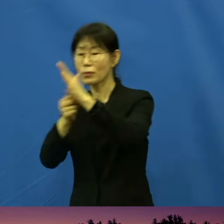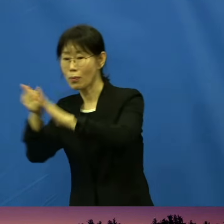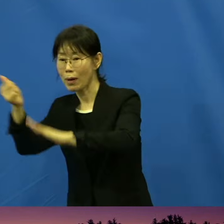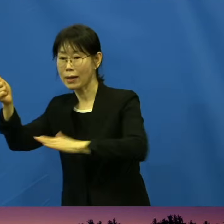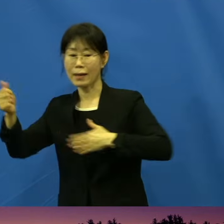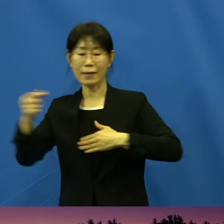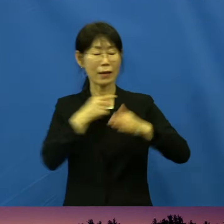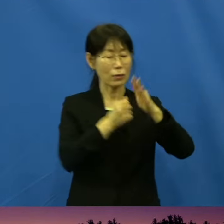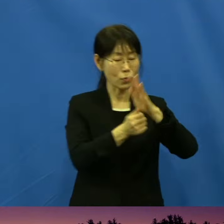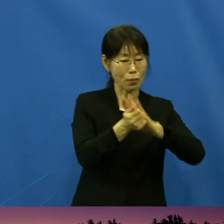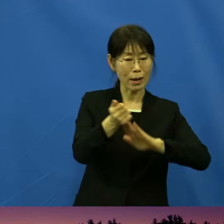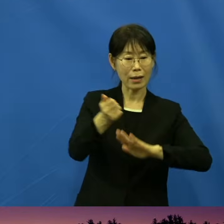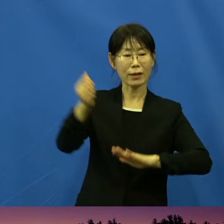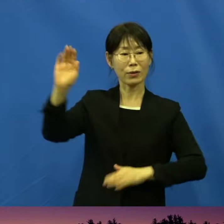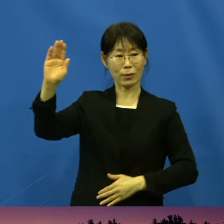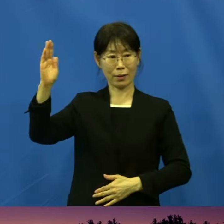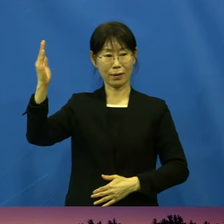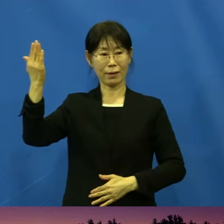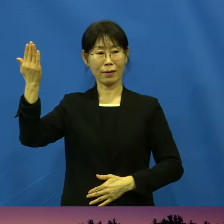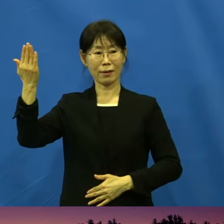이 새로운 자아가 생겨야 돼요.